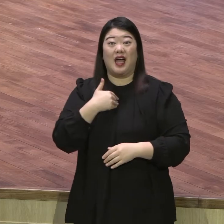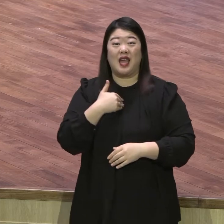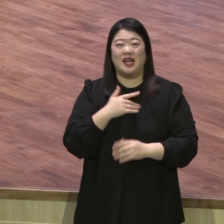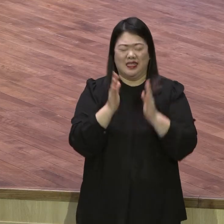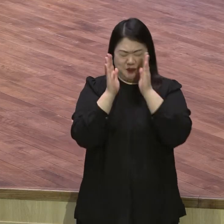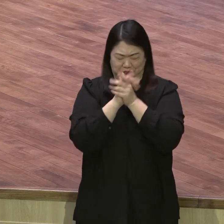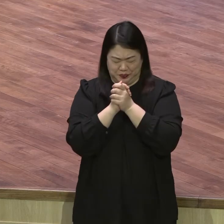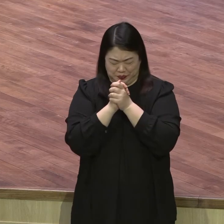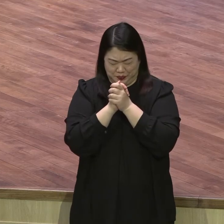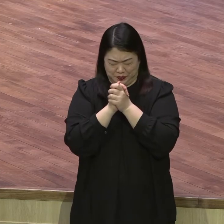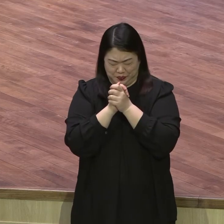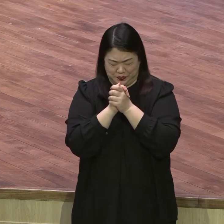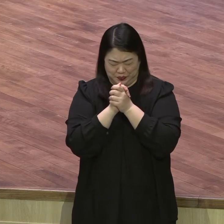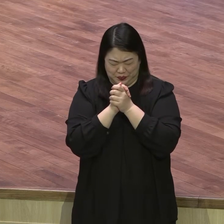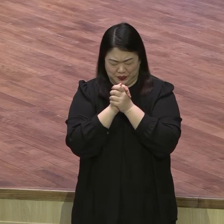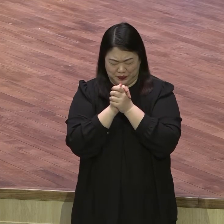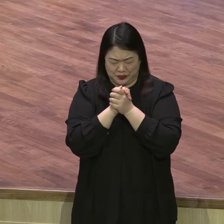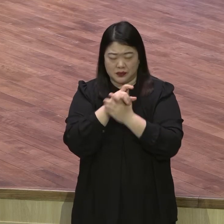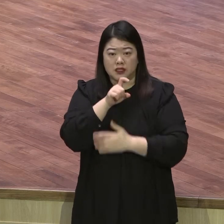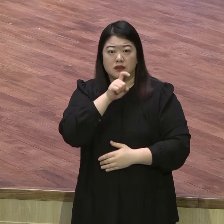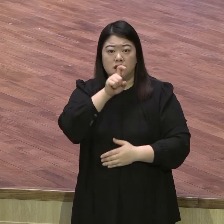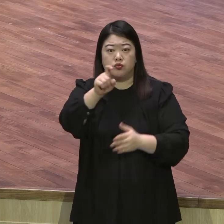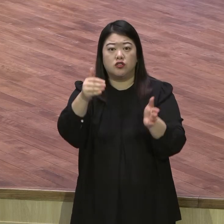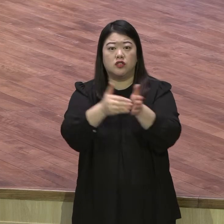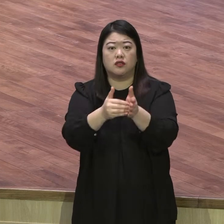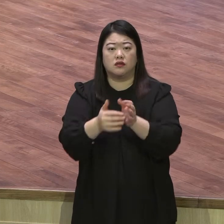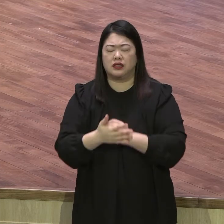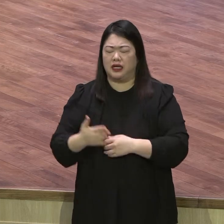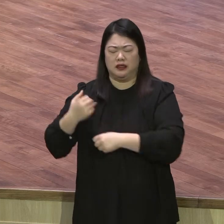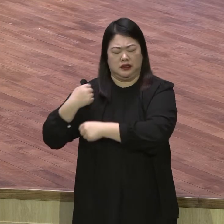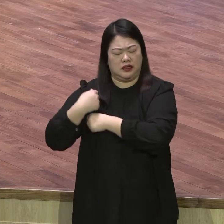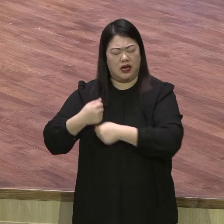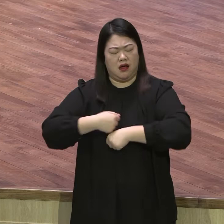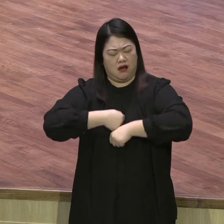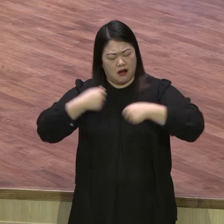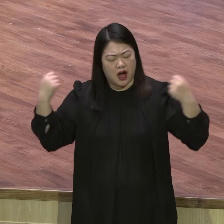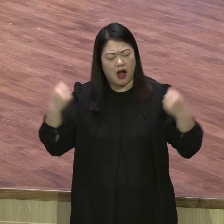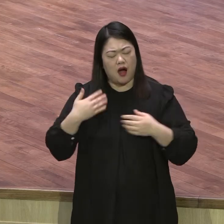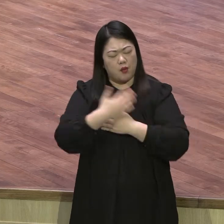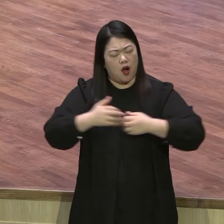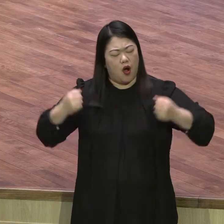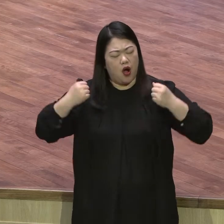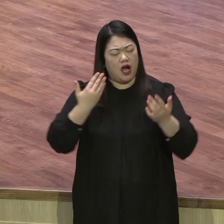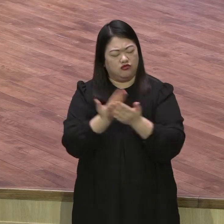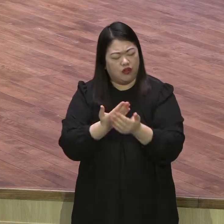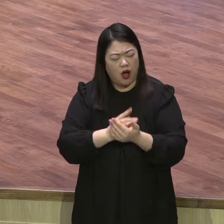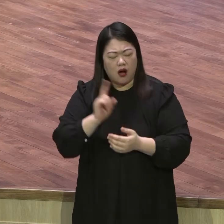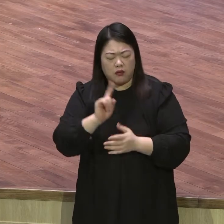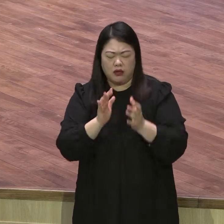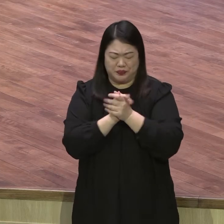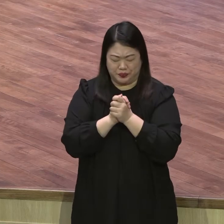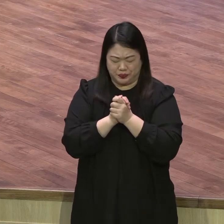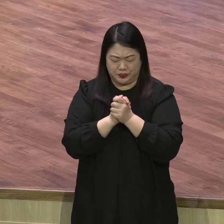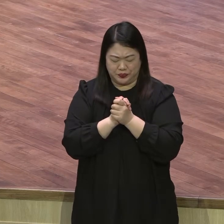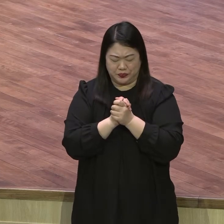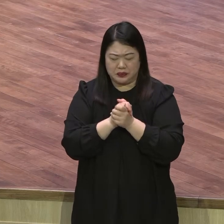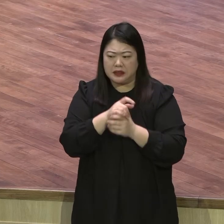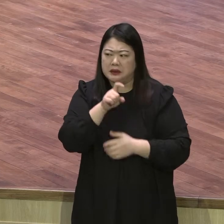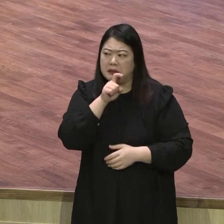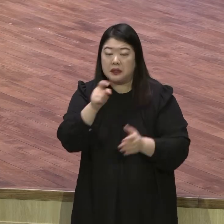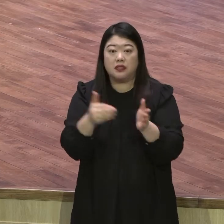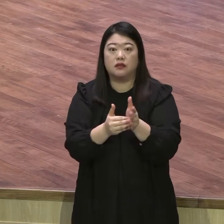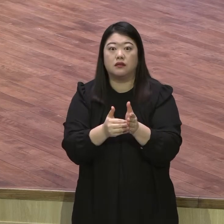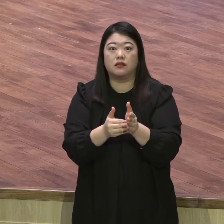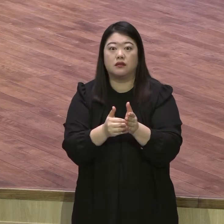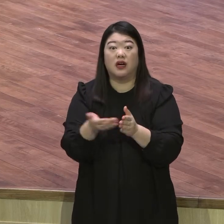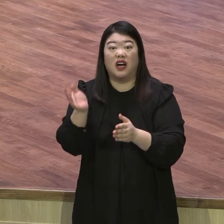없어. 10분만 5분만 하면 기도할 게 없어. 모사에 제대시게 되시고 모사에 뭐 할 게 없어. 그런데 이분들은 막 지구를 한 바퀴 도는